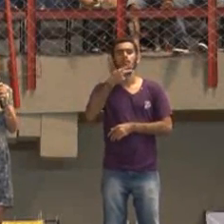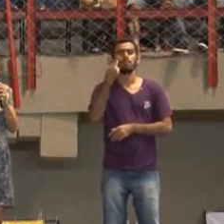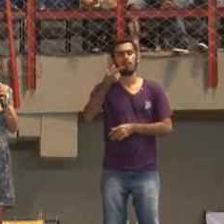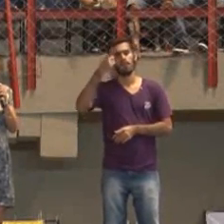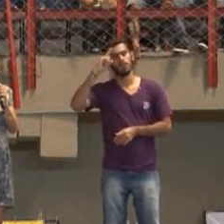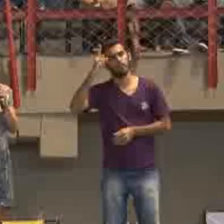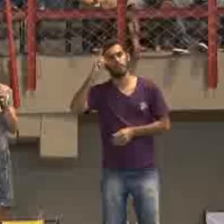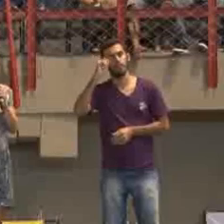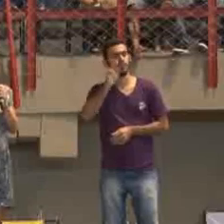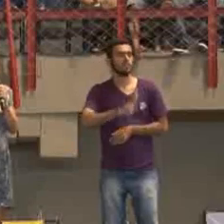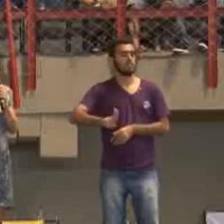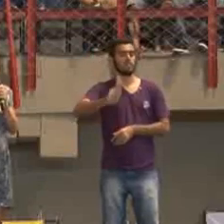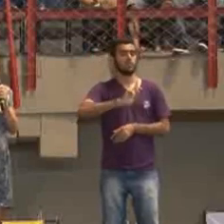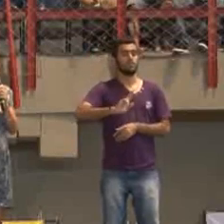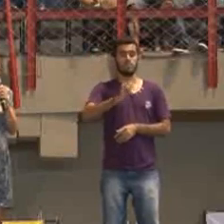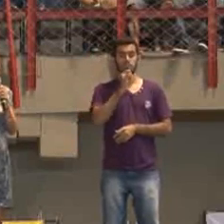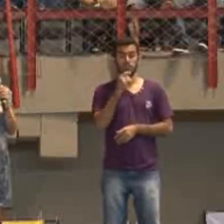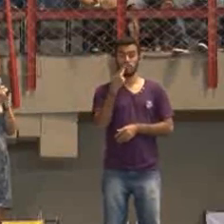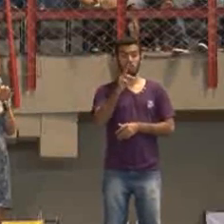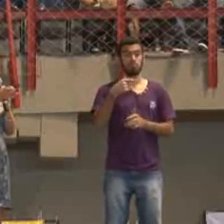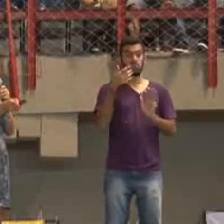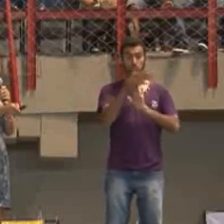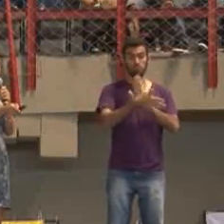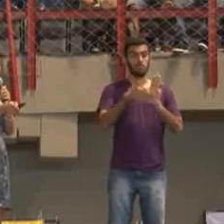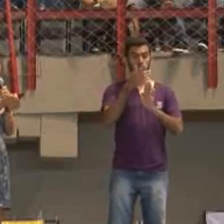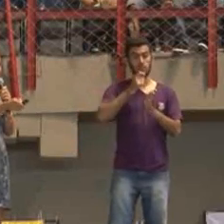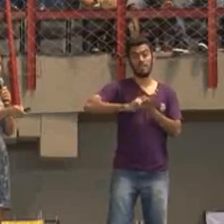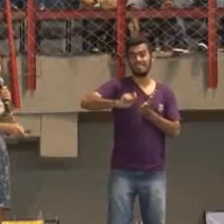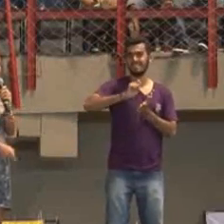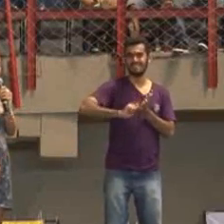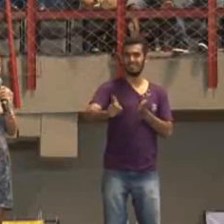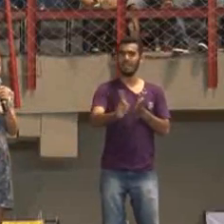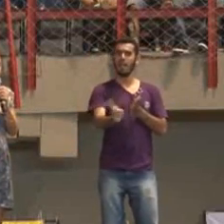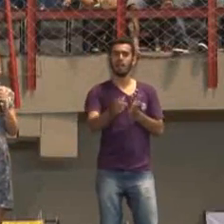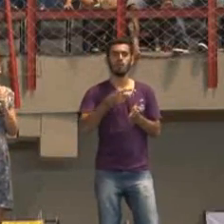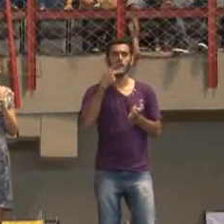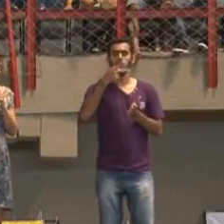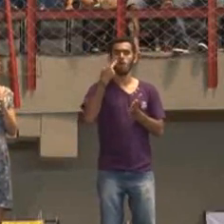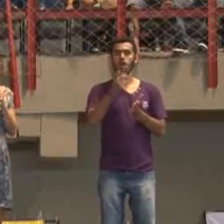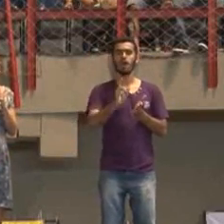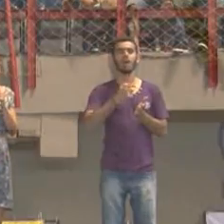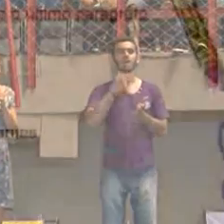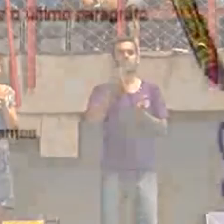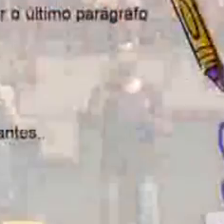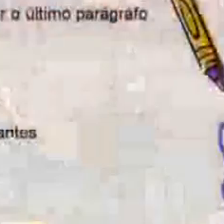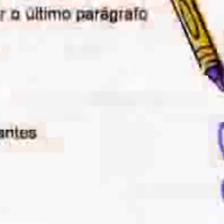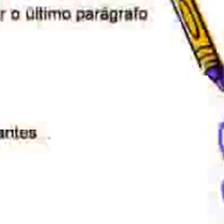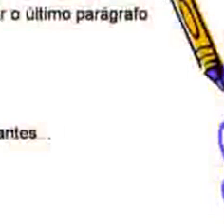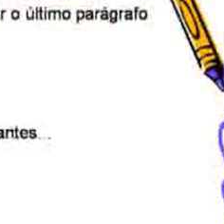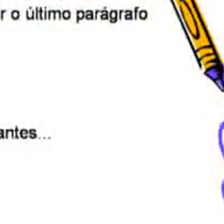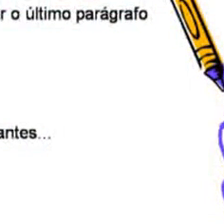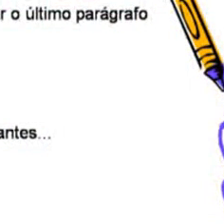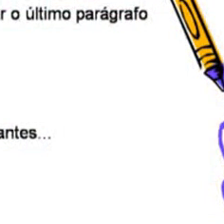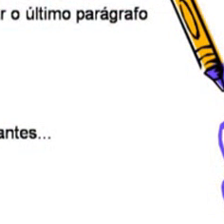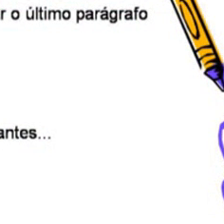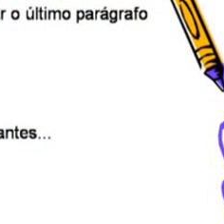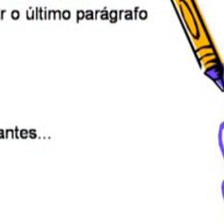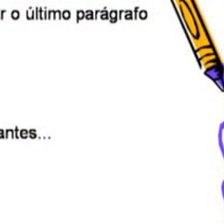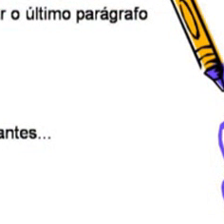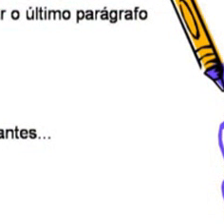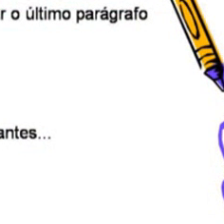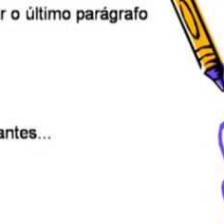O seu texto é escrito, não é oral. Portanto, use expressões da escrita, não da fala. No último